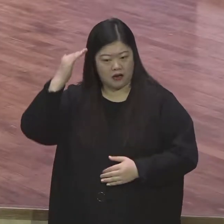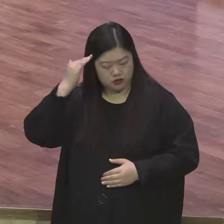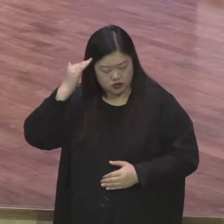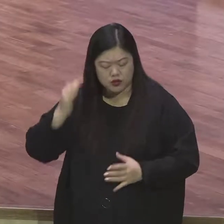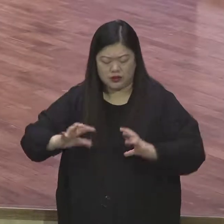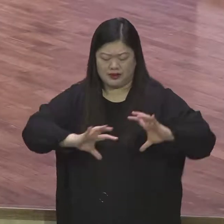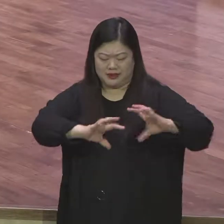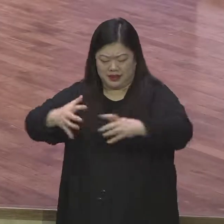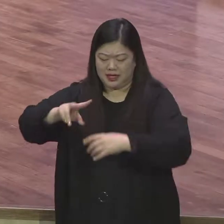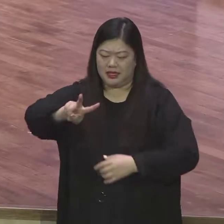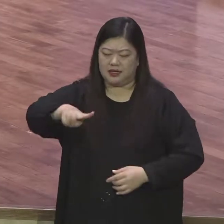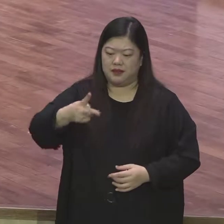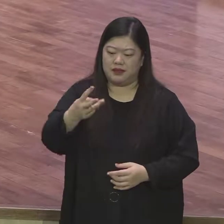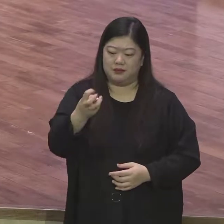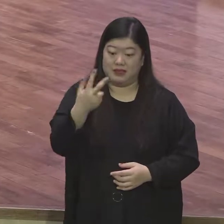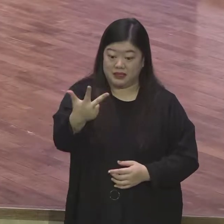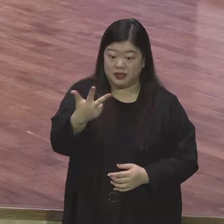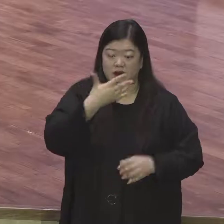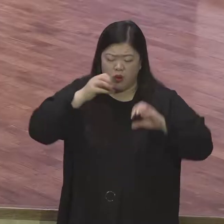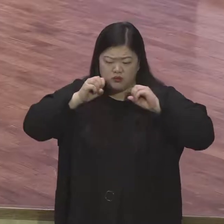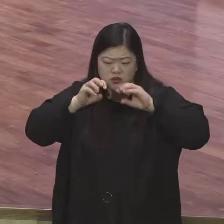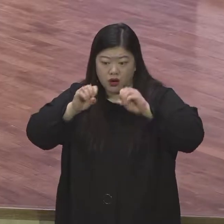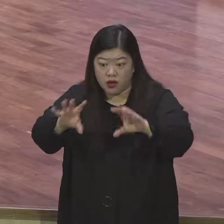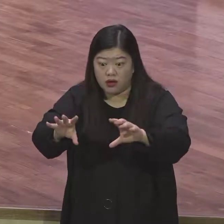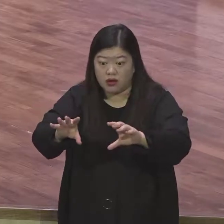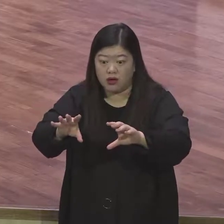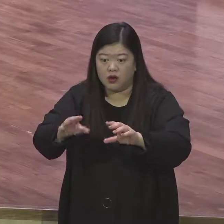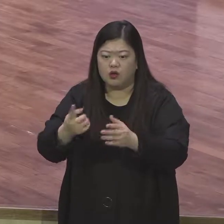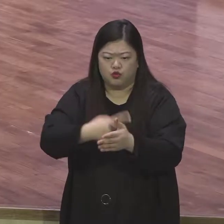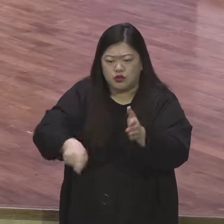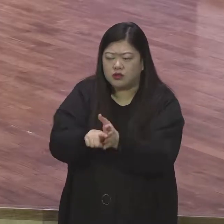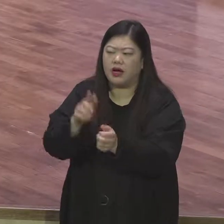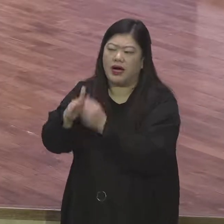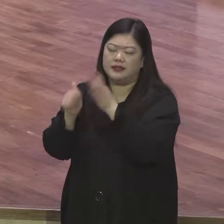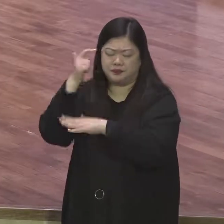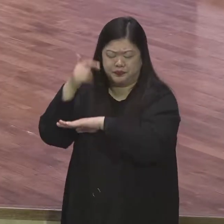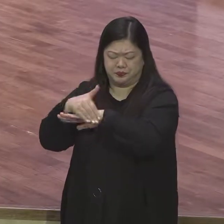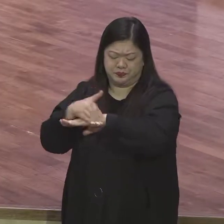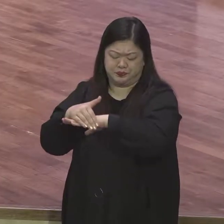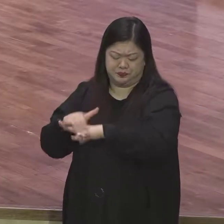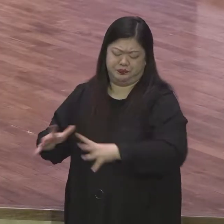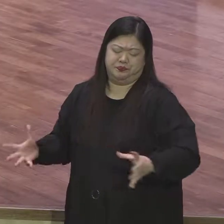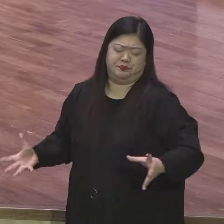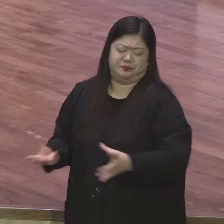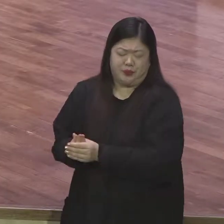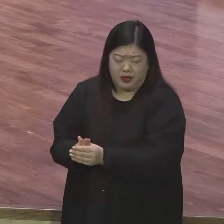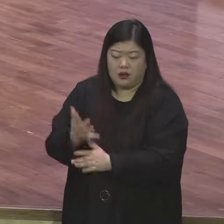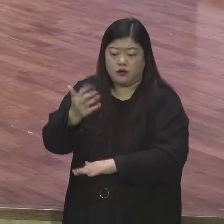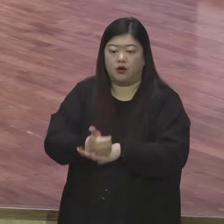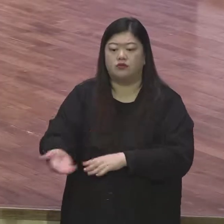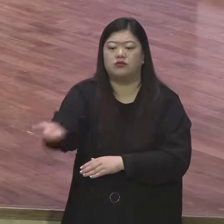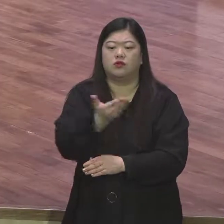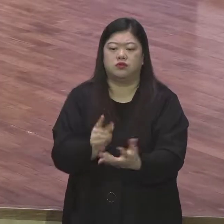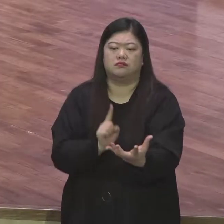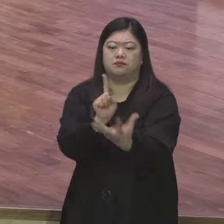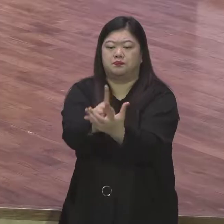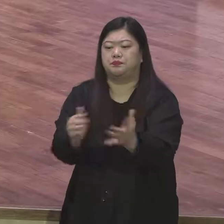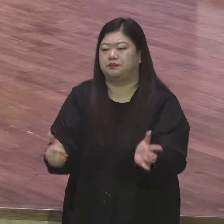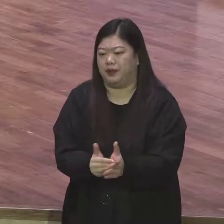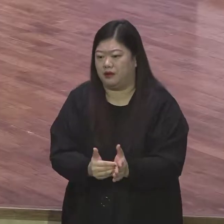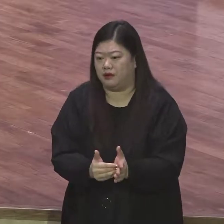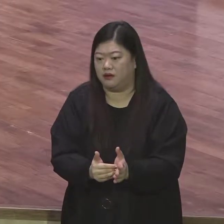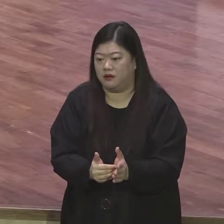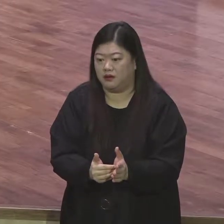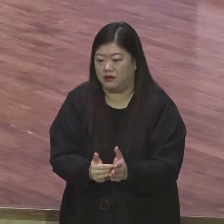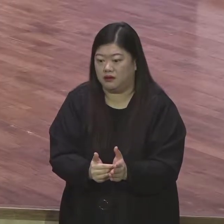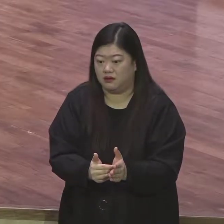이 생명의 복음, 인생 해답 주는 복음, 근본을 치유하는 복음을 증거하라고 만나게 한 줄